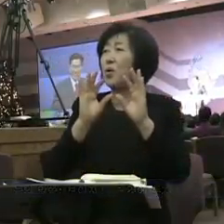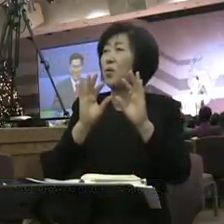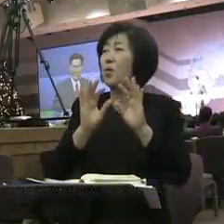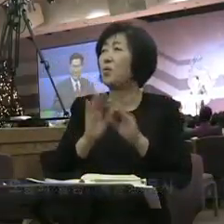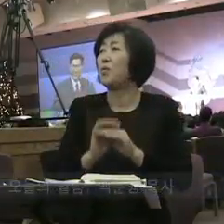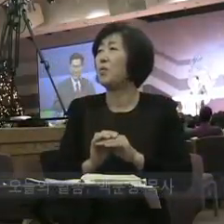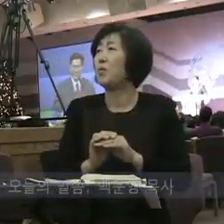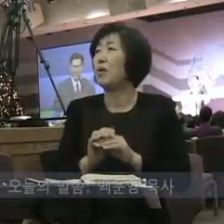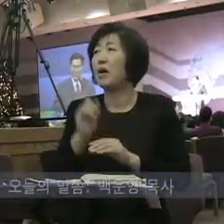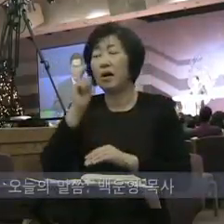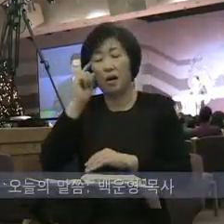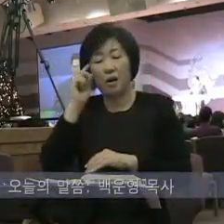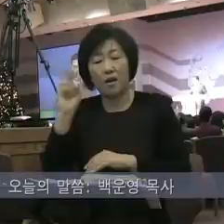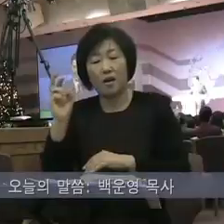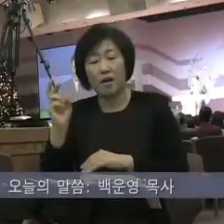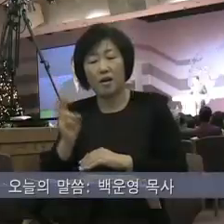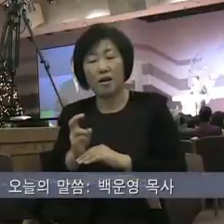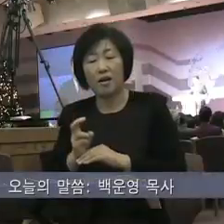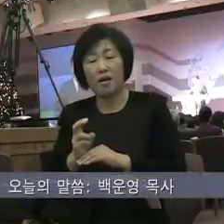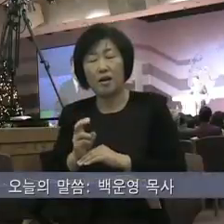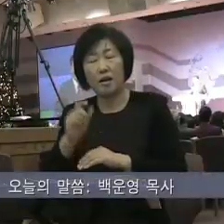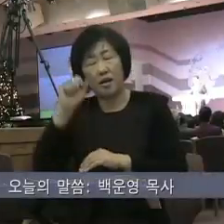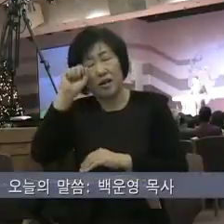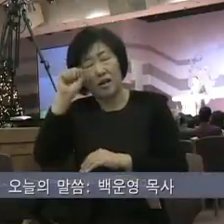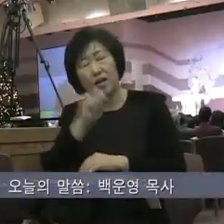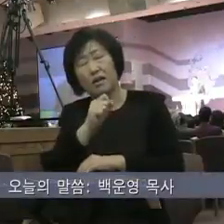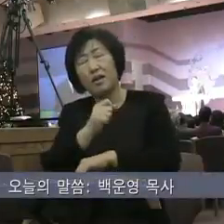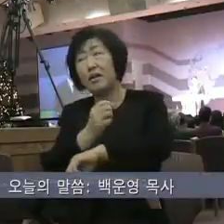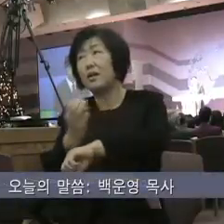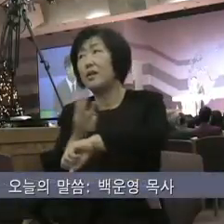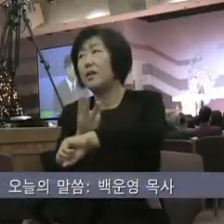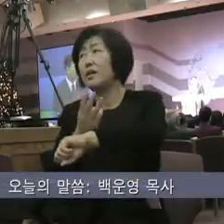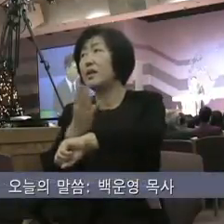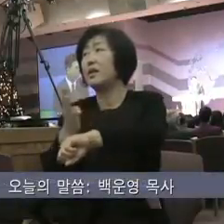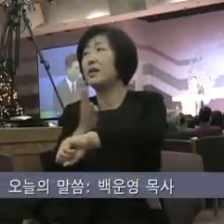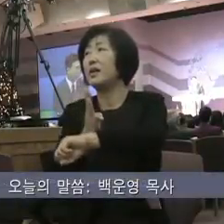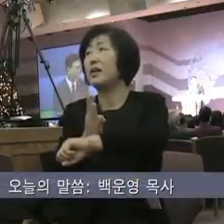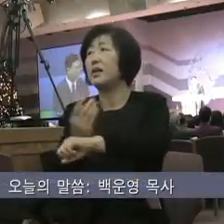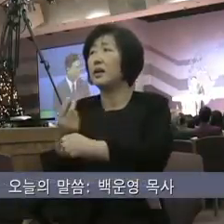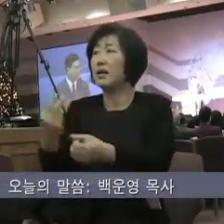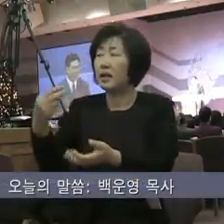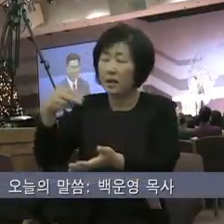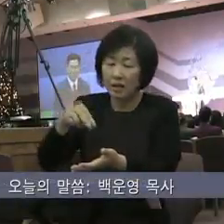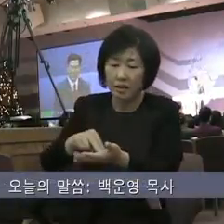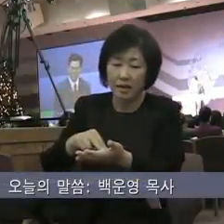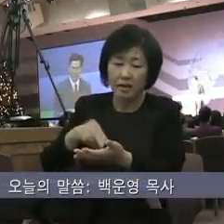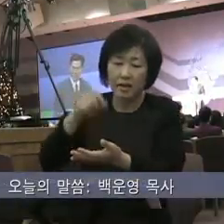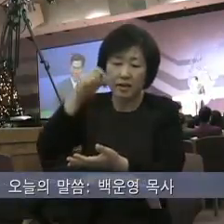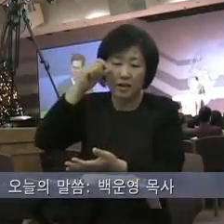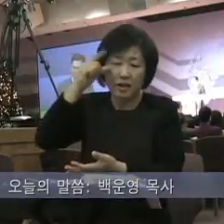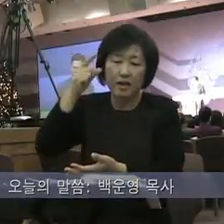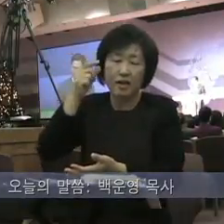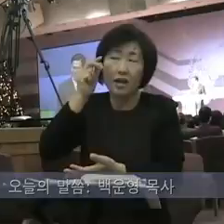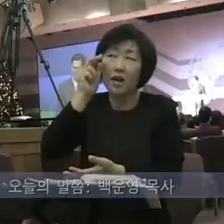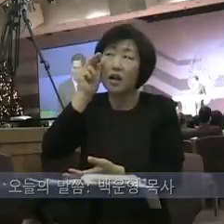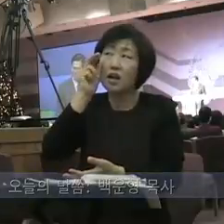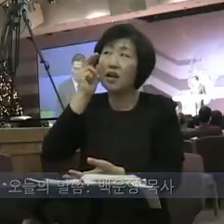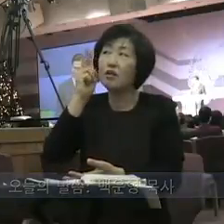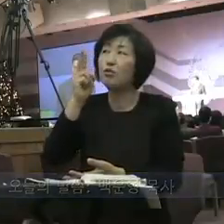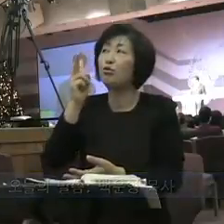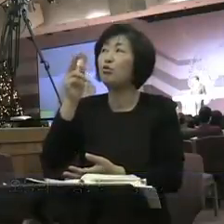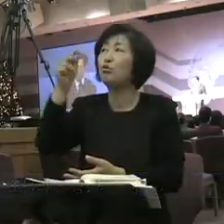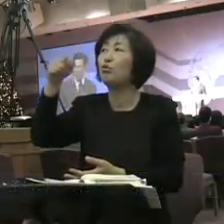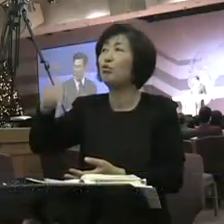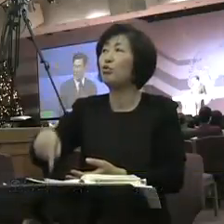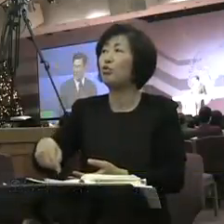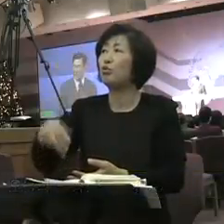아마 새벽 3시, 4시에 일어나던 습관 2주 동안에 어느덧 습관이 됐습니다.